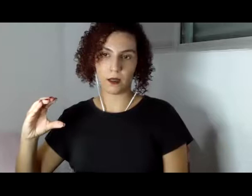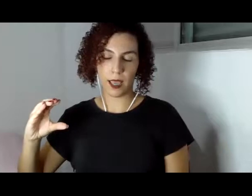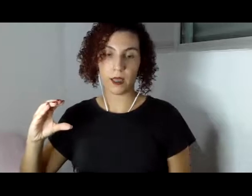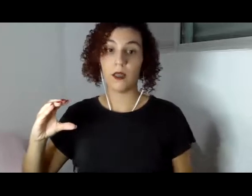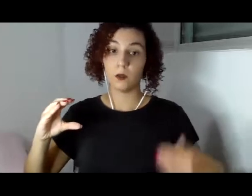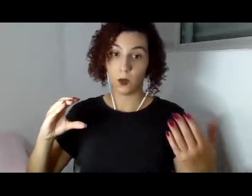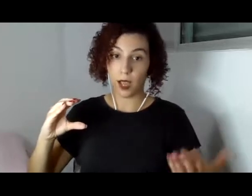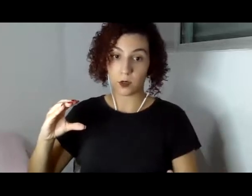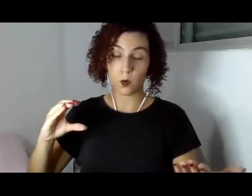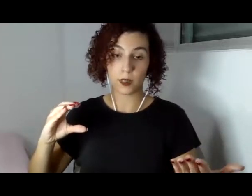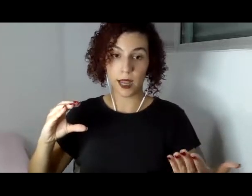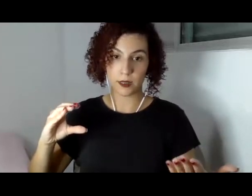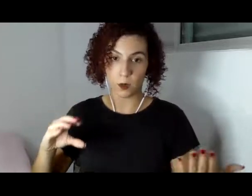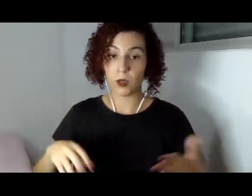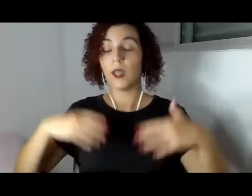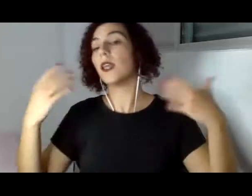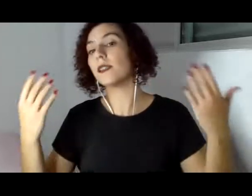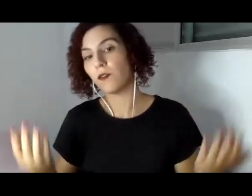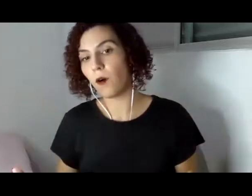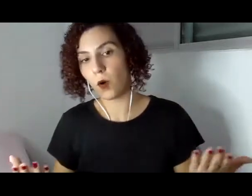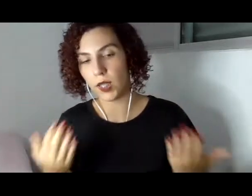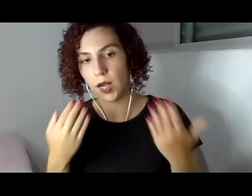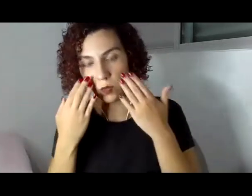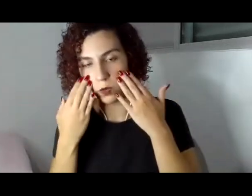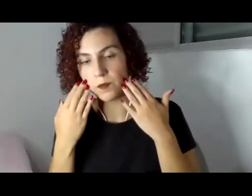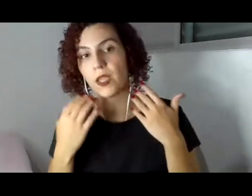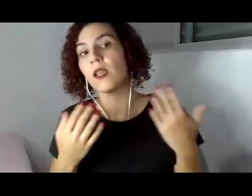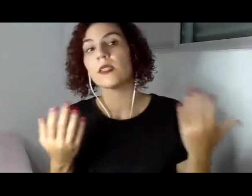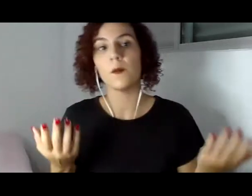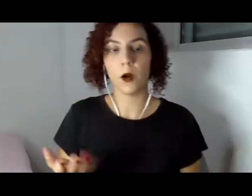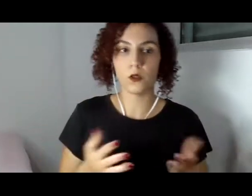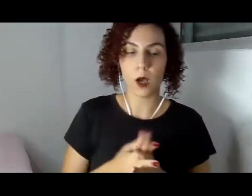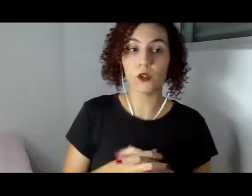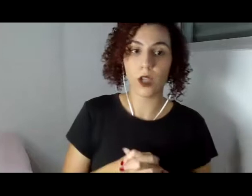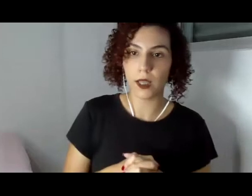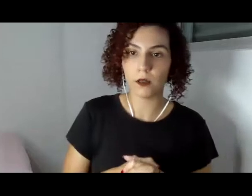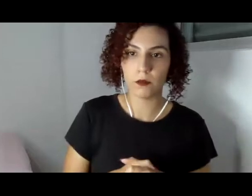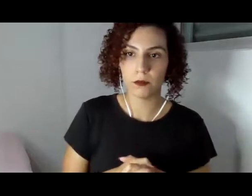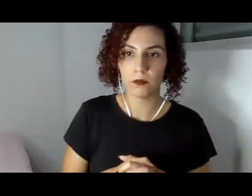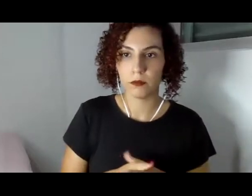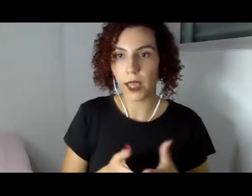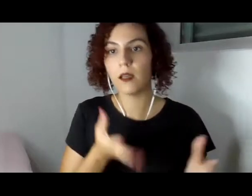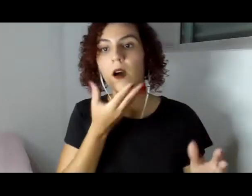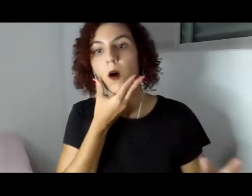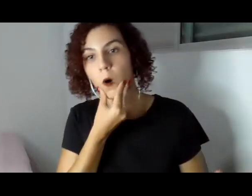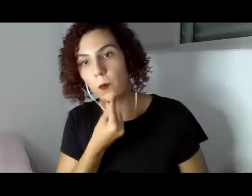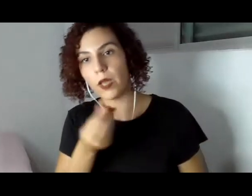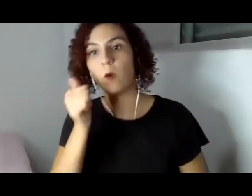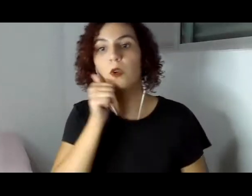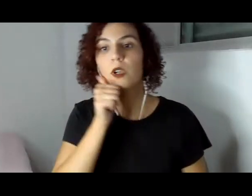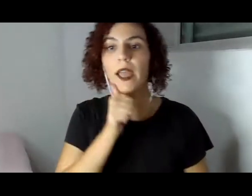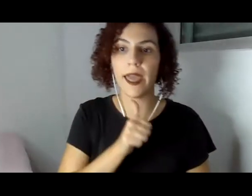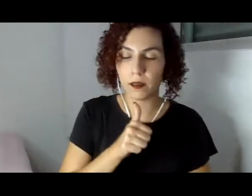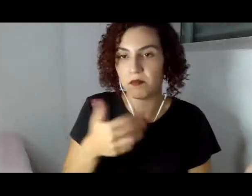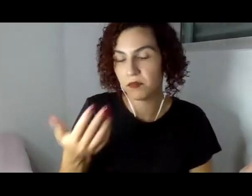passar, né? No caso, a coordenação. E se for o coordenador? Você pode usar o gênero, né? Homem